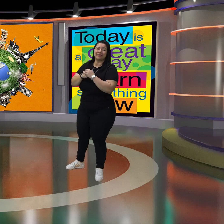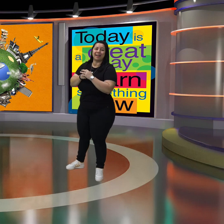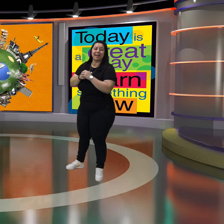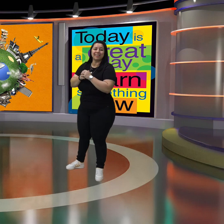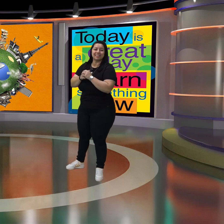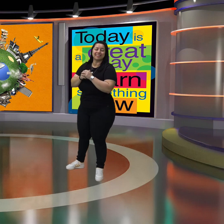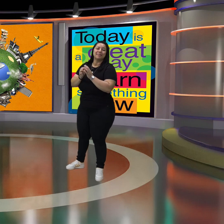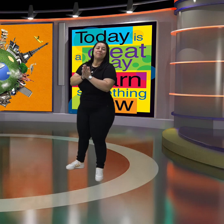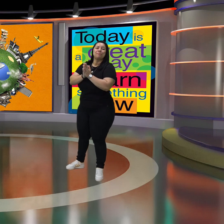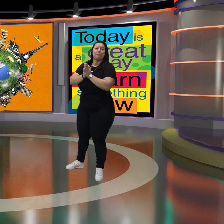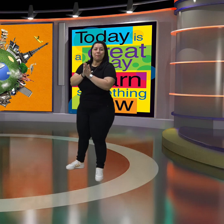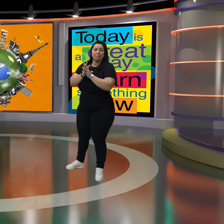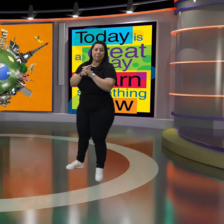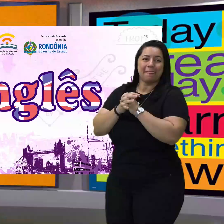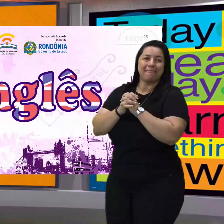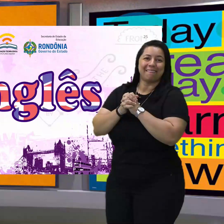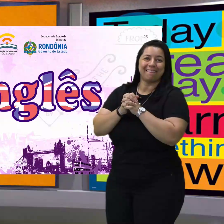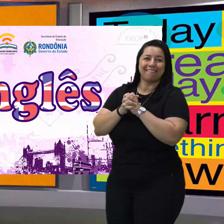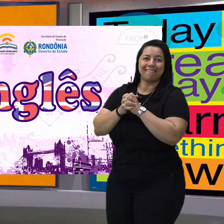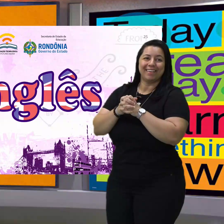aqui atrás.